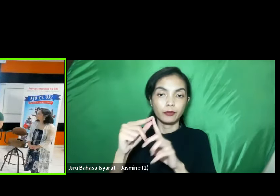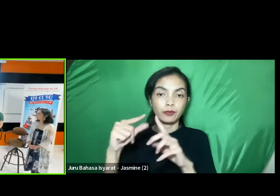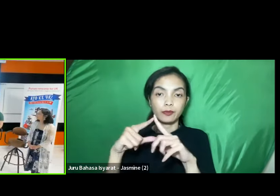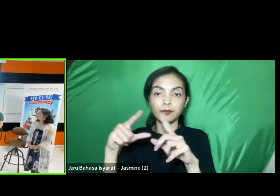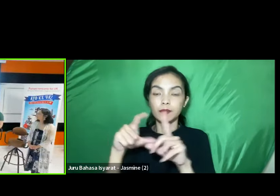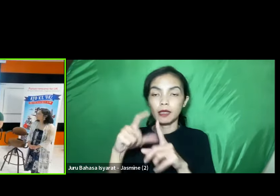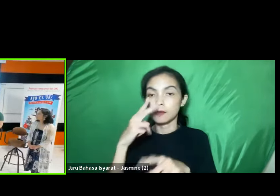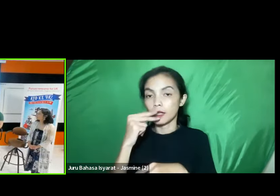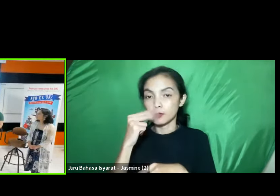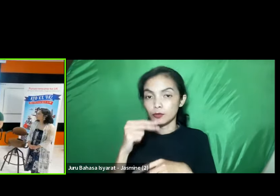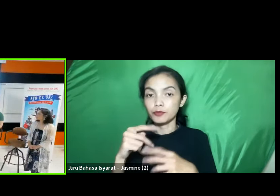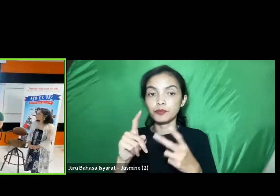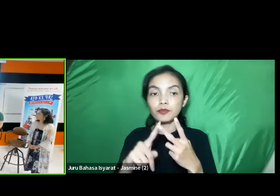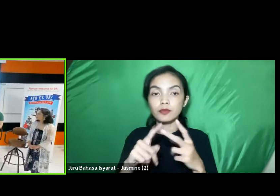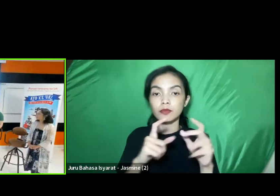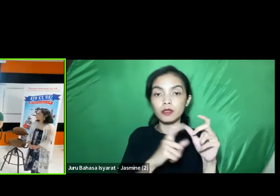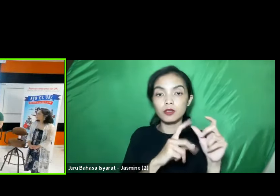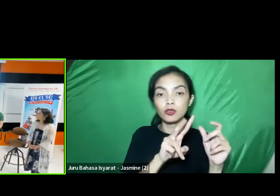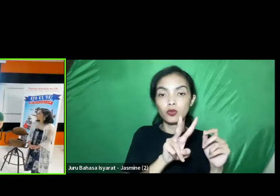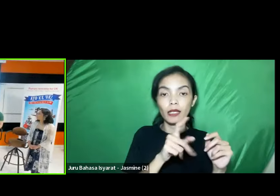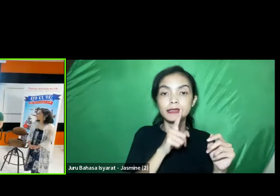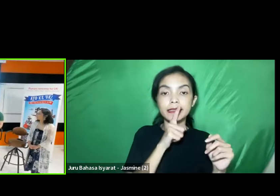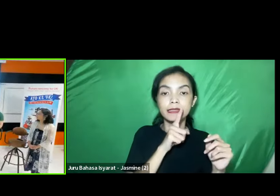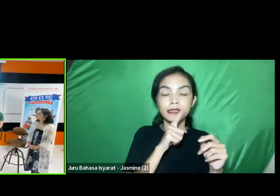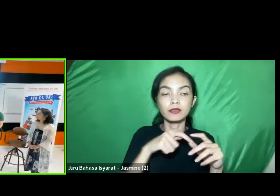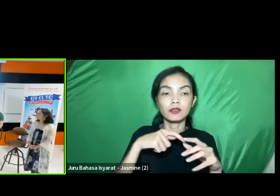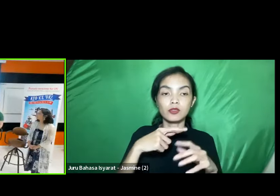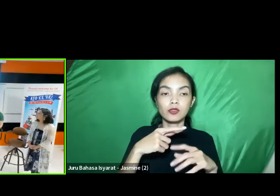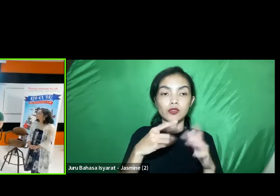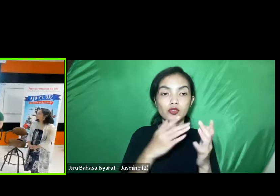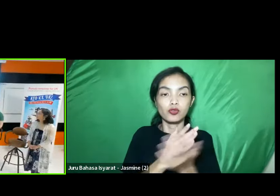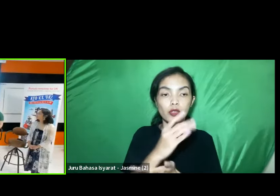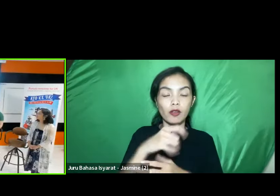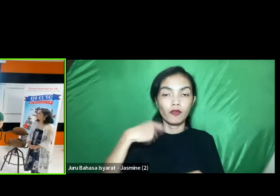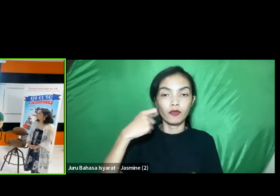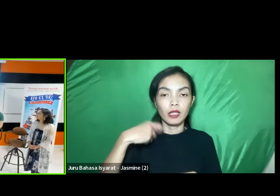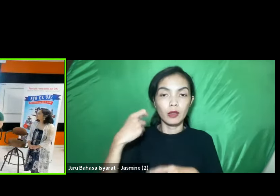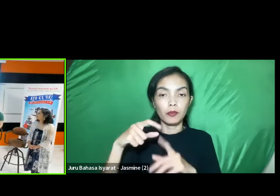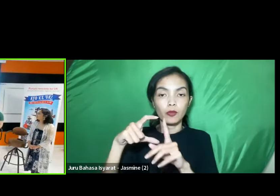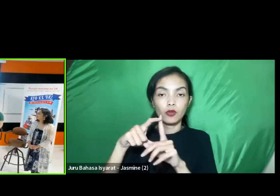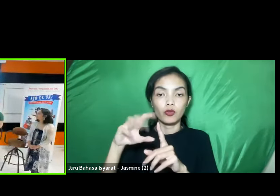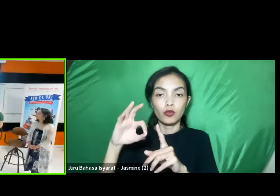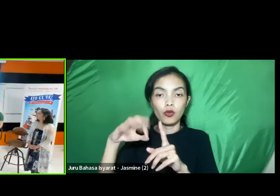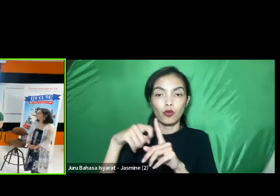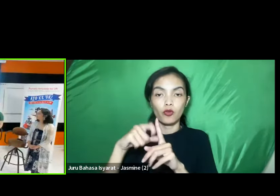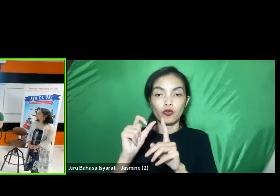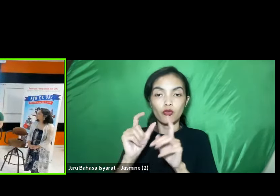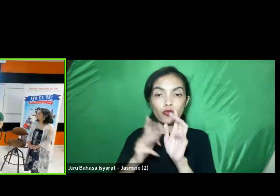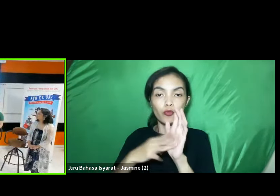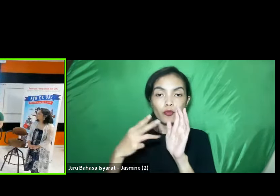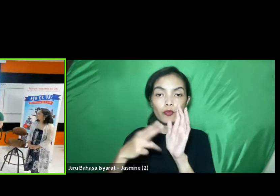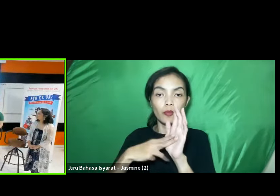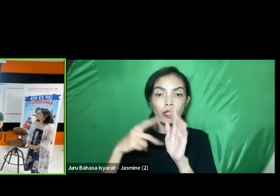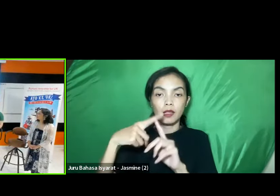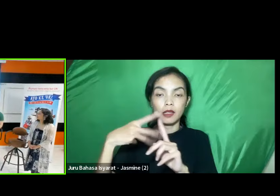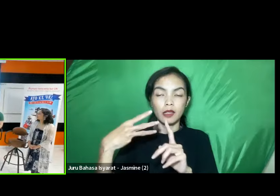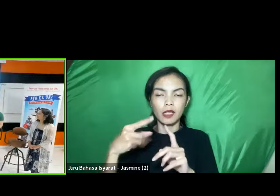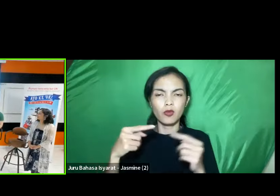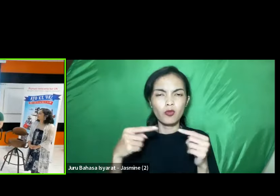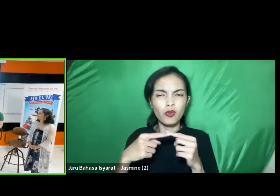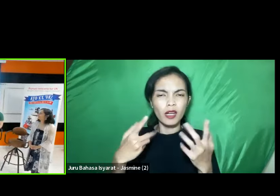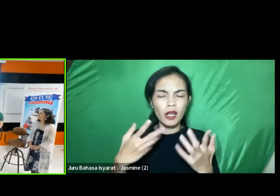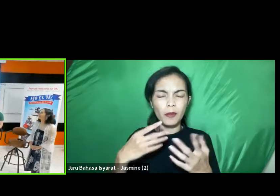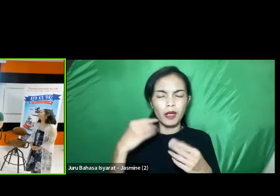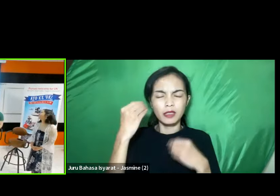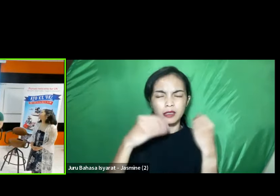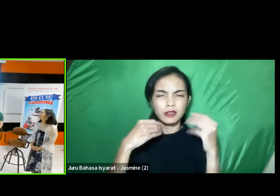s2-nya di Inggris film dokumenter coba Apa hubungannya tuh loncatnya lumayan jauh ya walaupun tidak kayak fisika